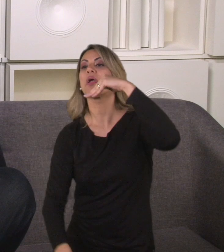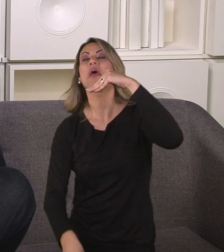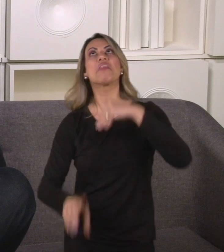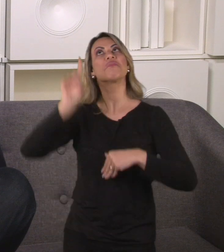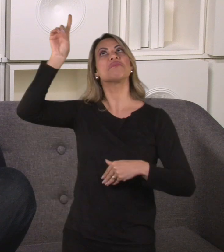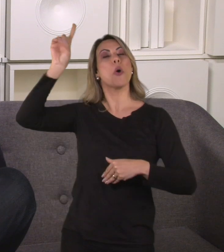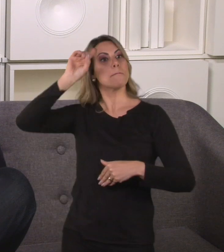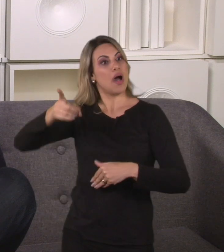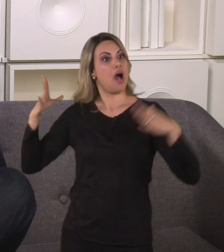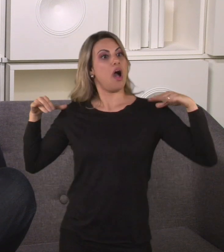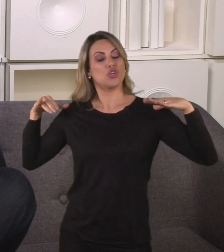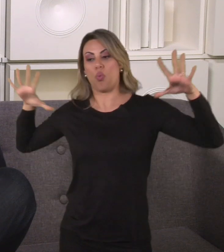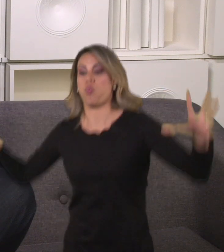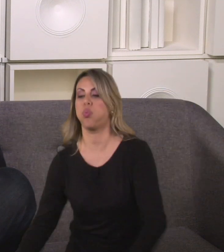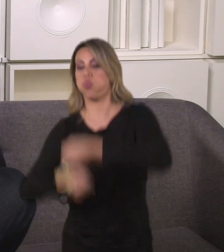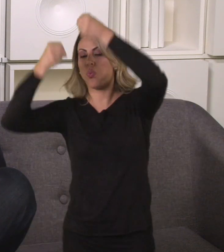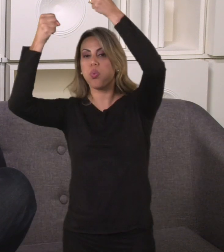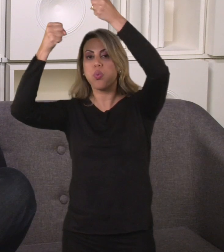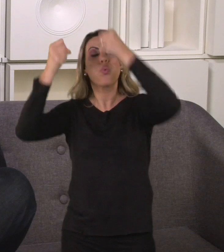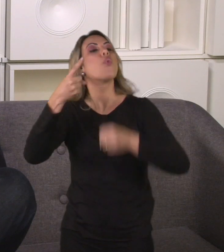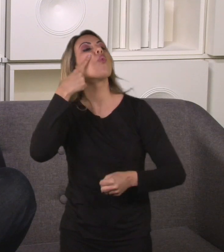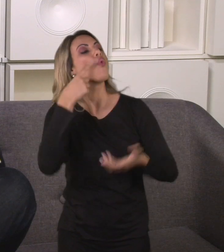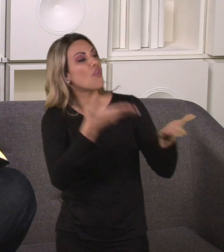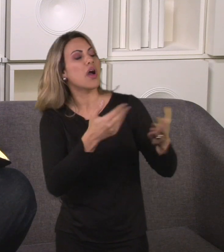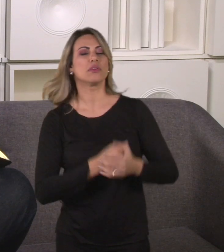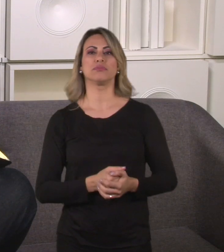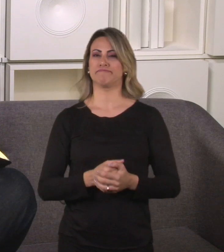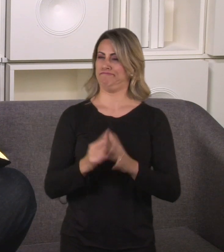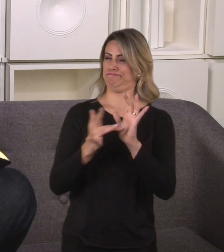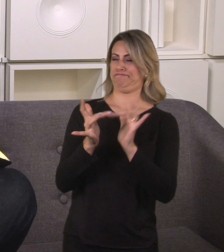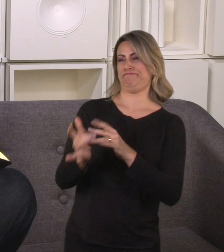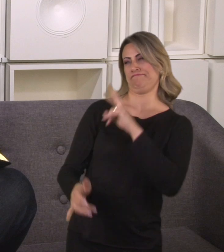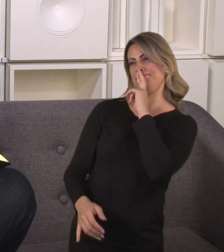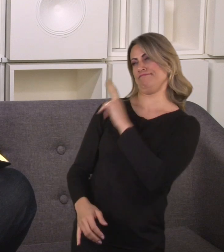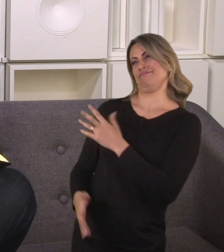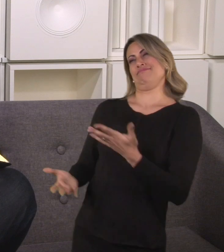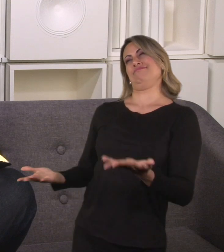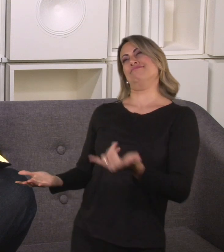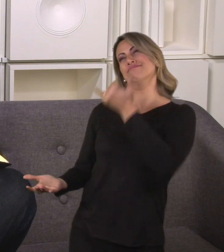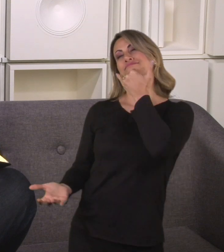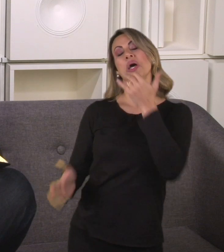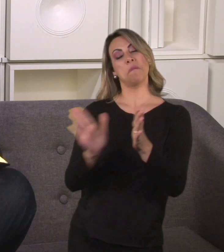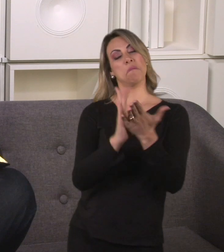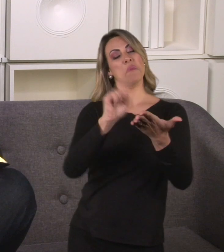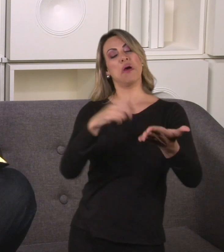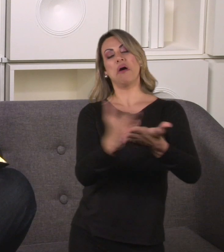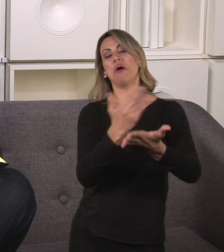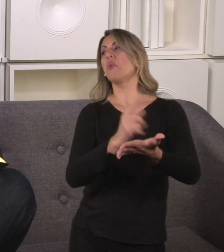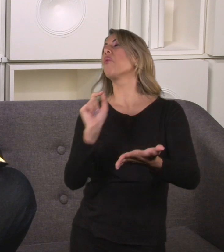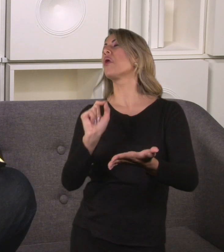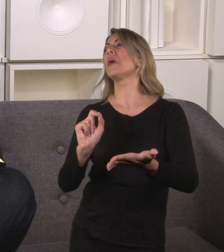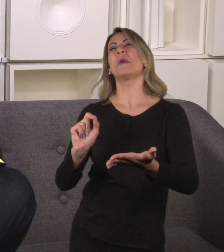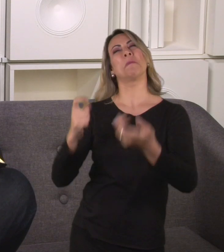para que você não tropece em alguma pedra. Jesus lhe respondeu: Também está escrito: Não ponha à prova